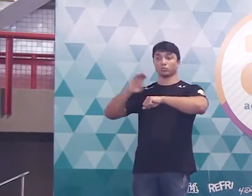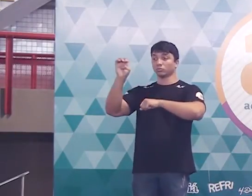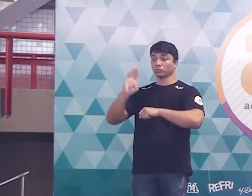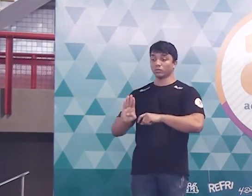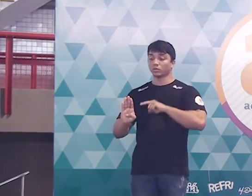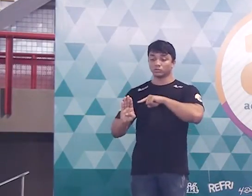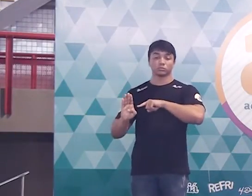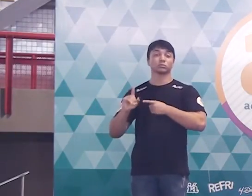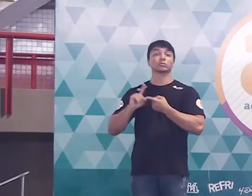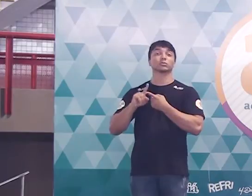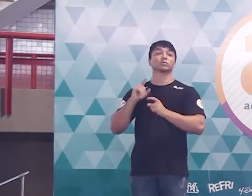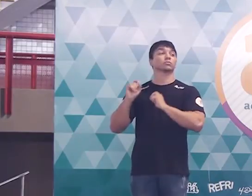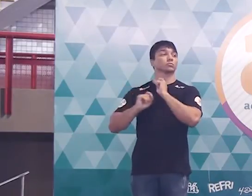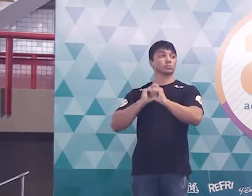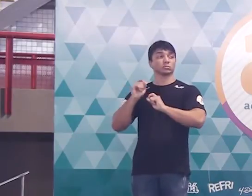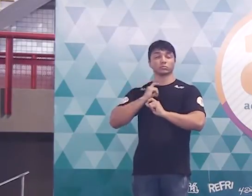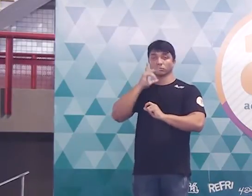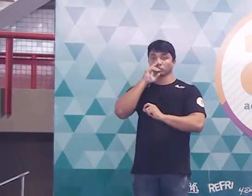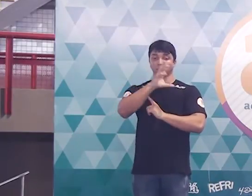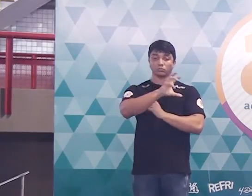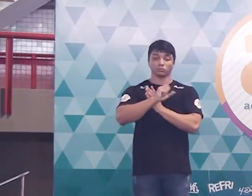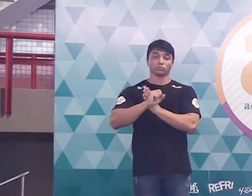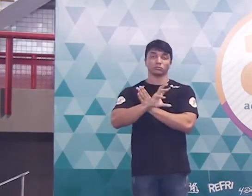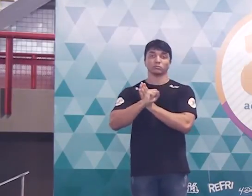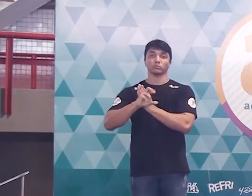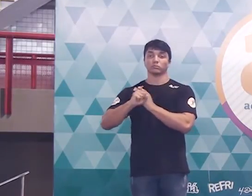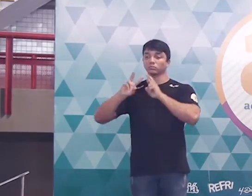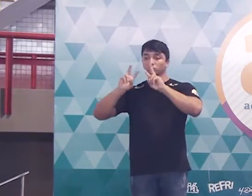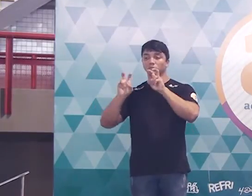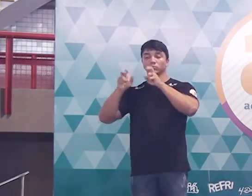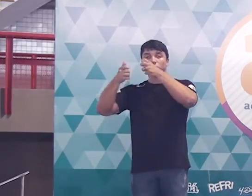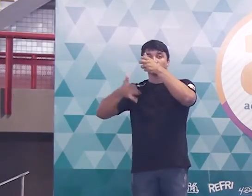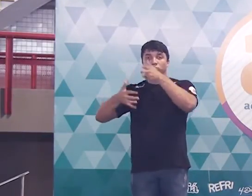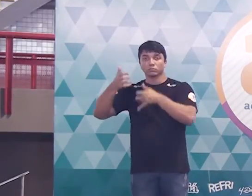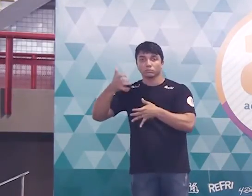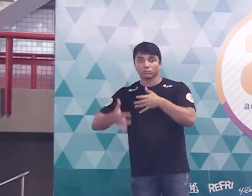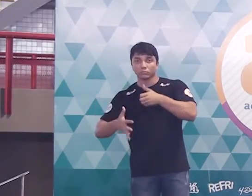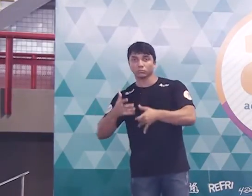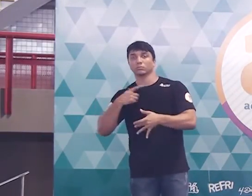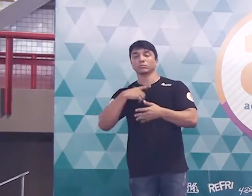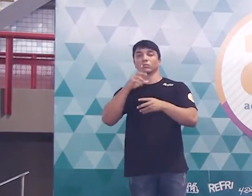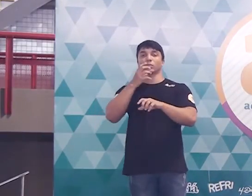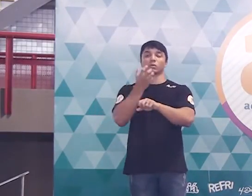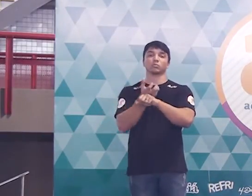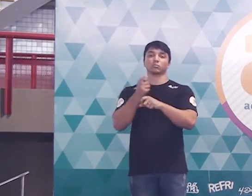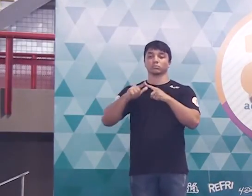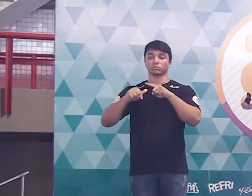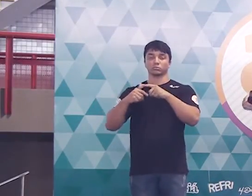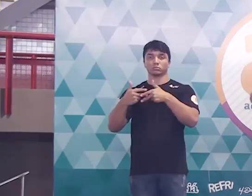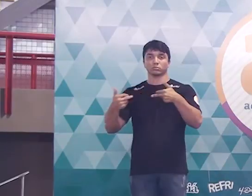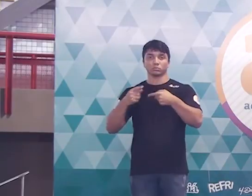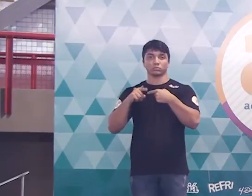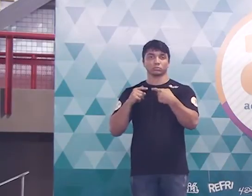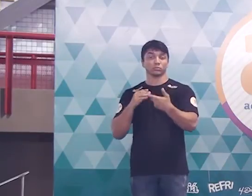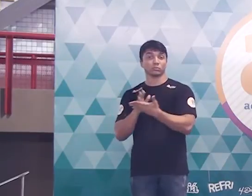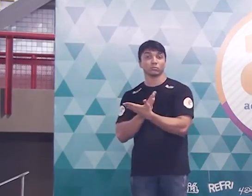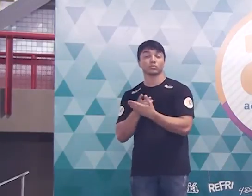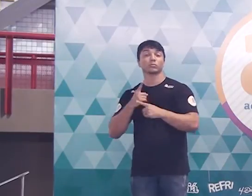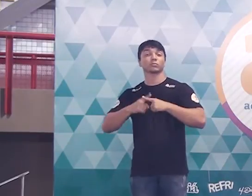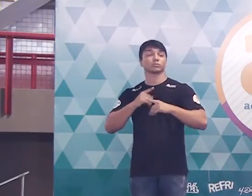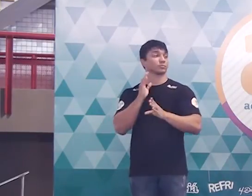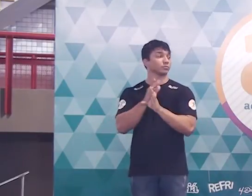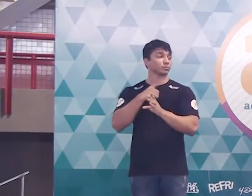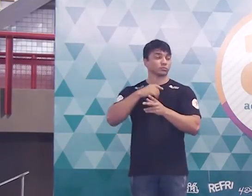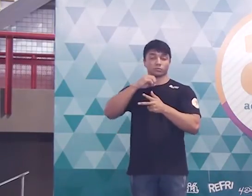Brasil pegam aquela questão e o quê? Comenta. Coloca em seus materiais didáticos. Porque questão